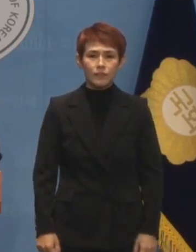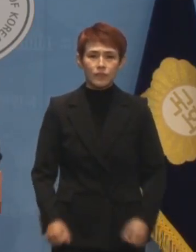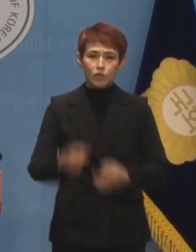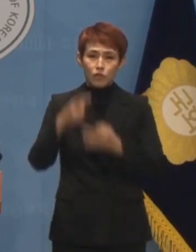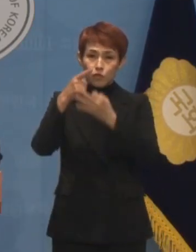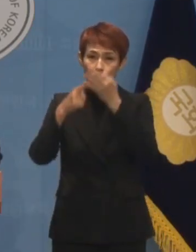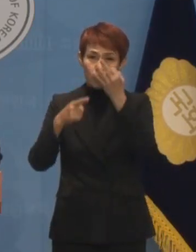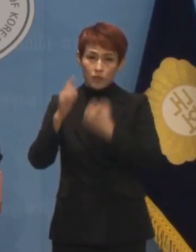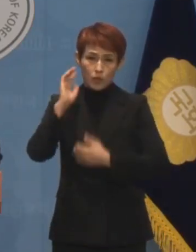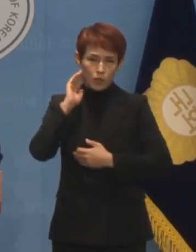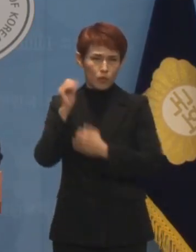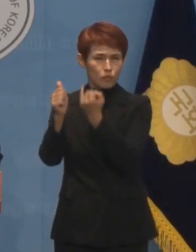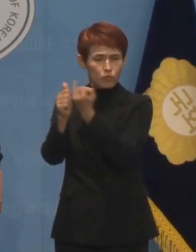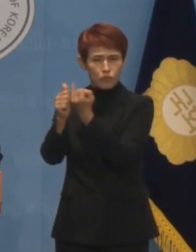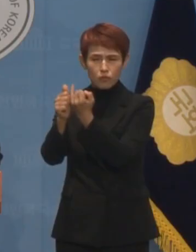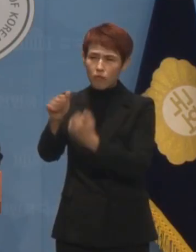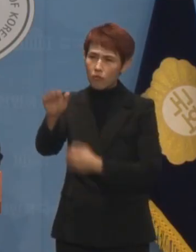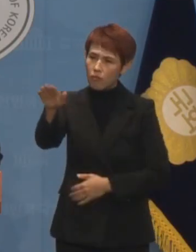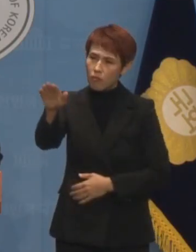윤석열 대통령 부부는